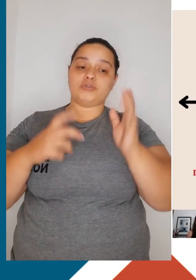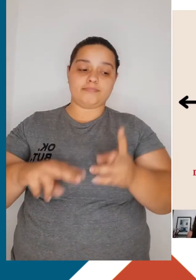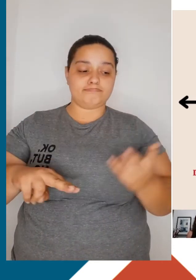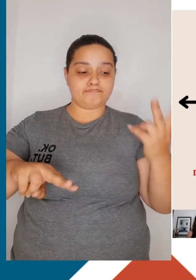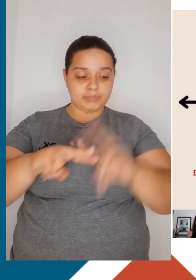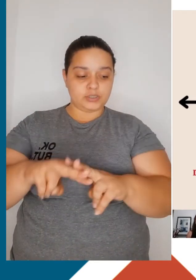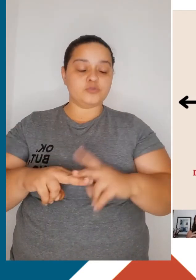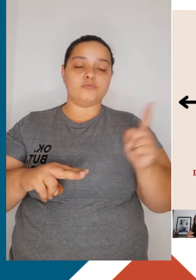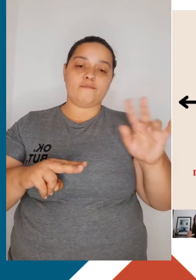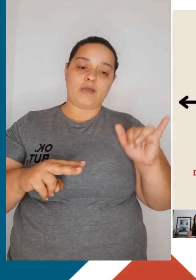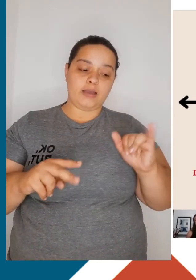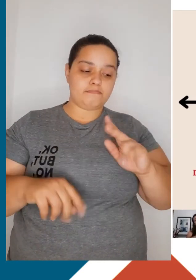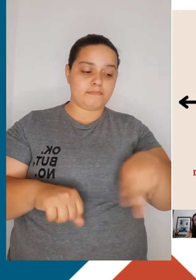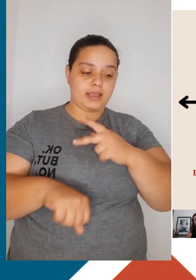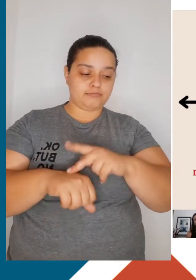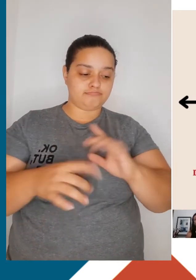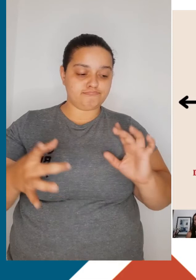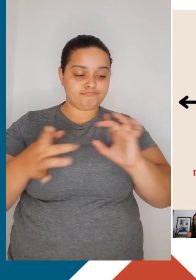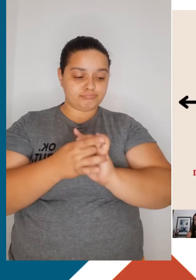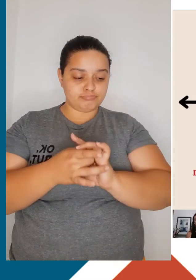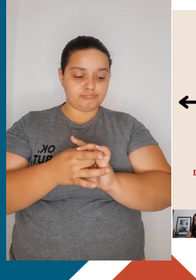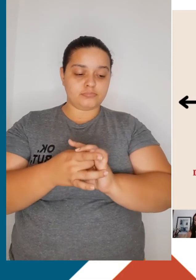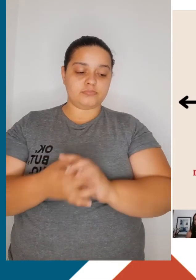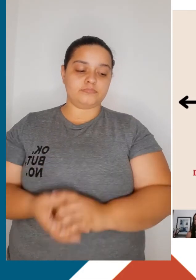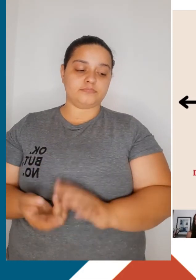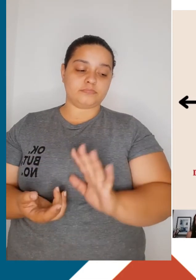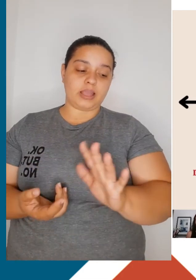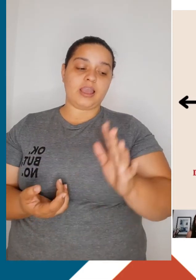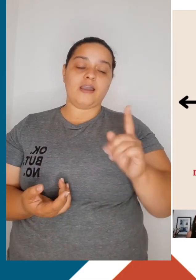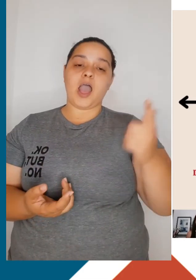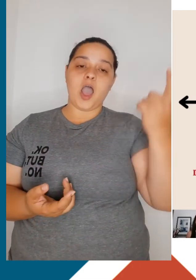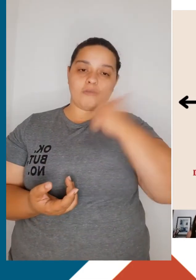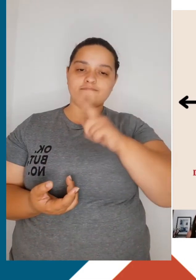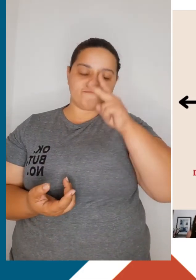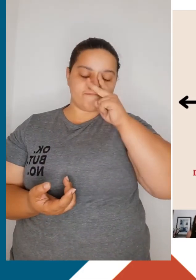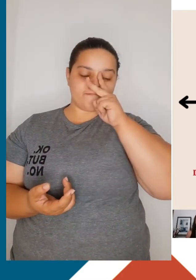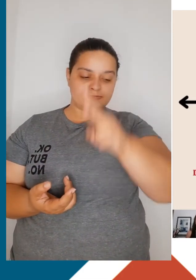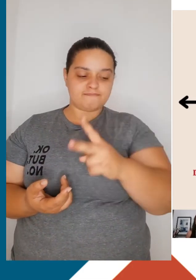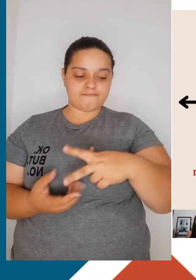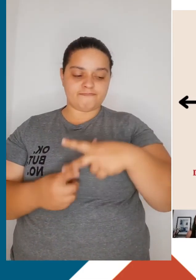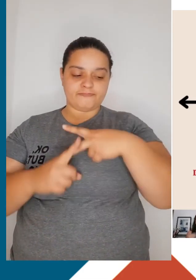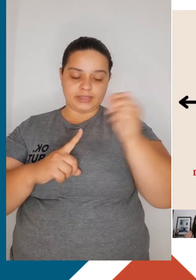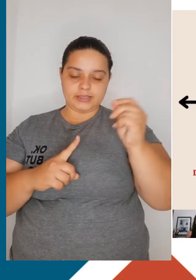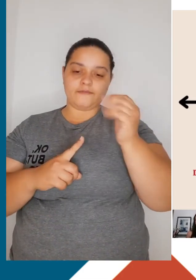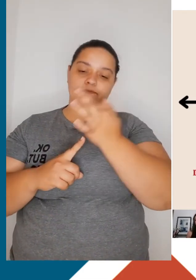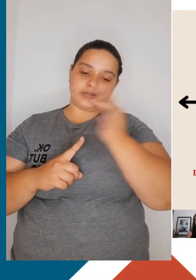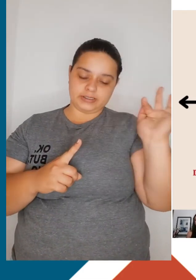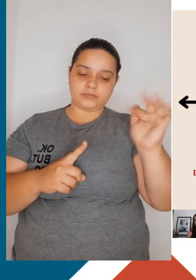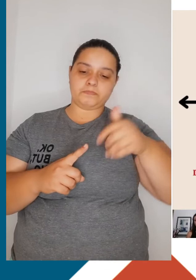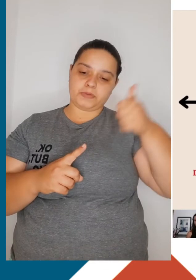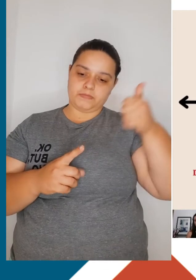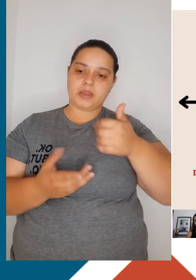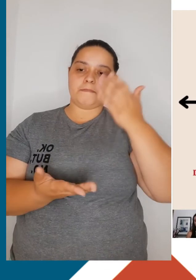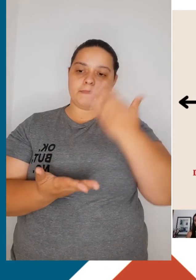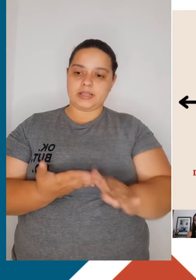países vão se coligar e vai ser uma vitória dos franceses, na verdade. Vai haver uma primeira derrota,